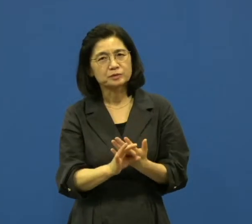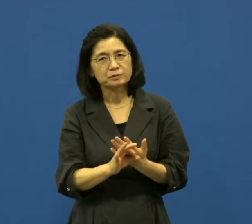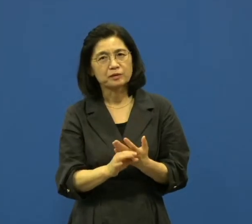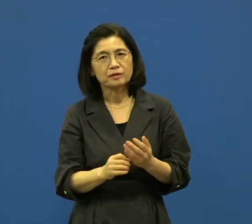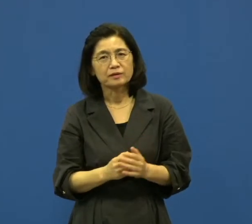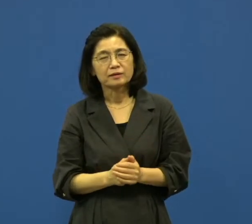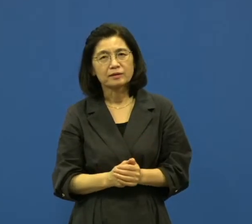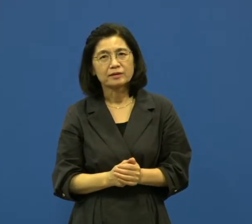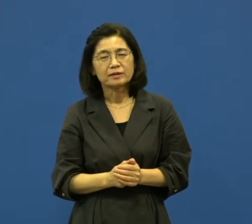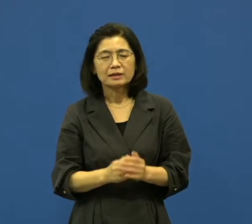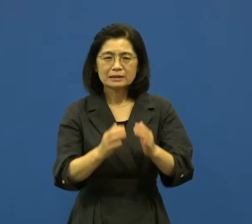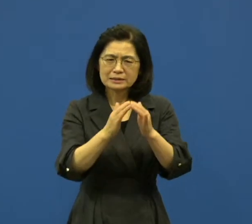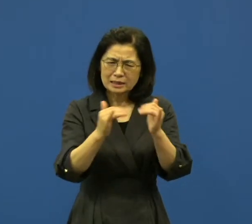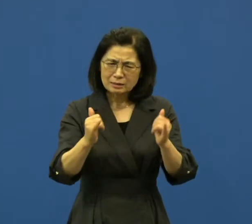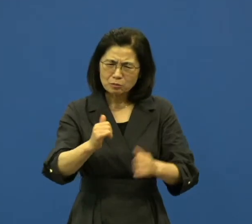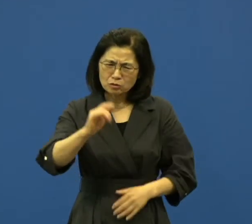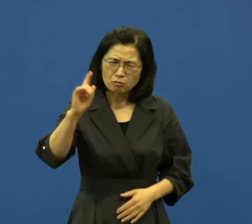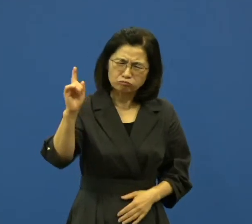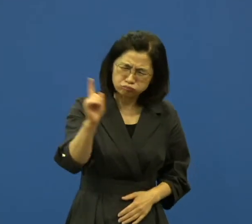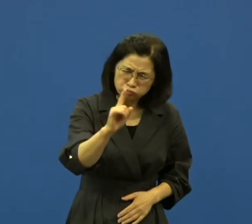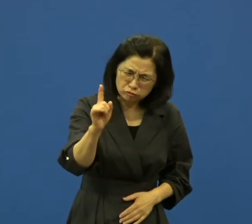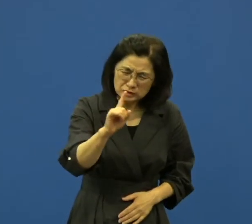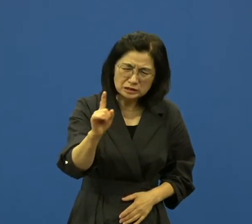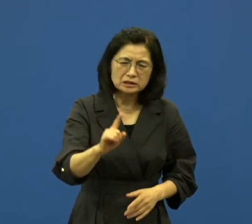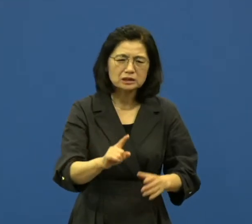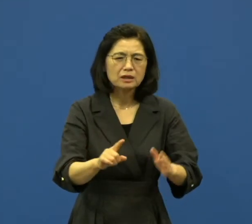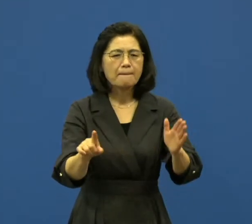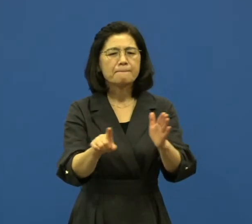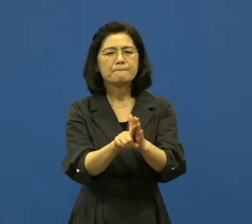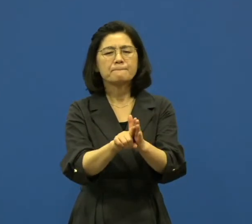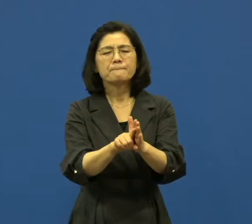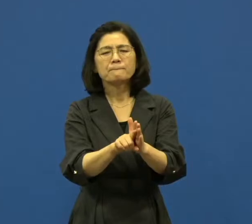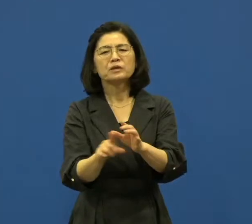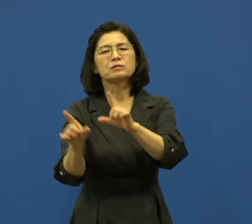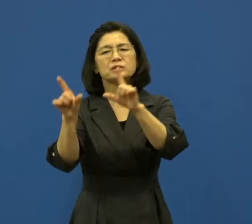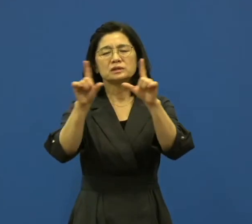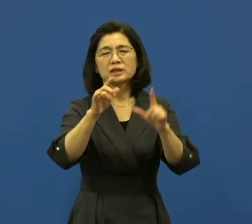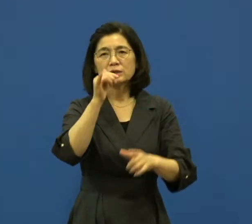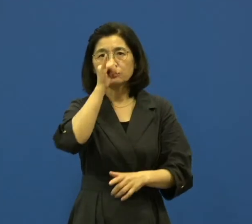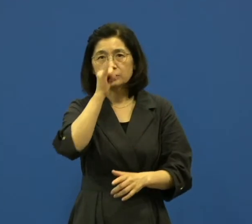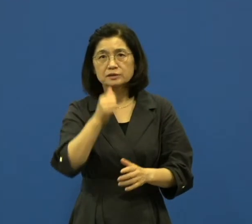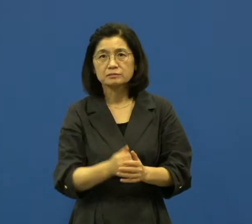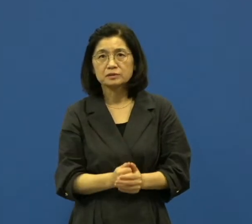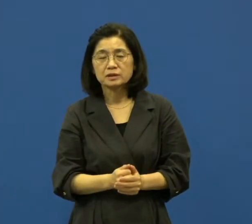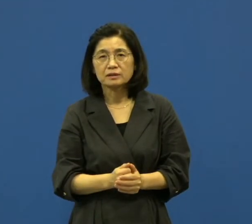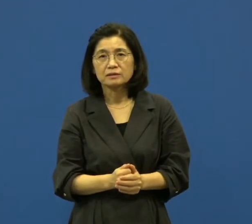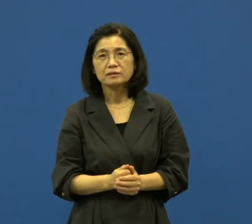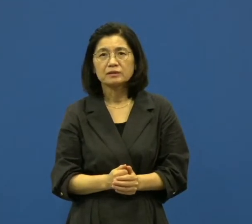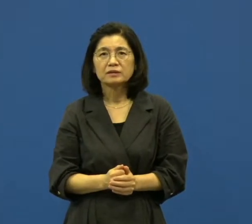사람들은 무엇인가를 믿습니다. 무신론자들도 일종의 믿음입니다. 신이 없다는 것을 믿는 믿음이죠.